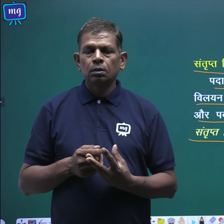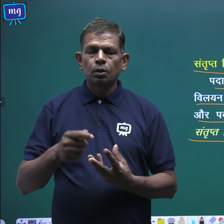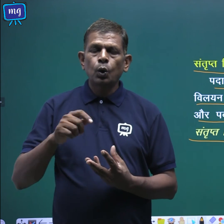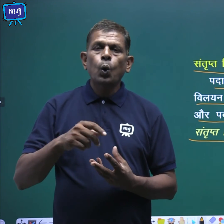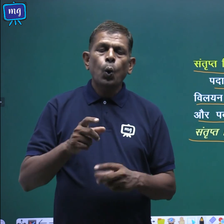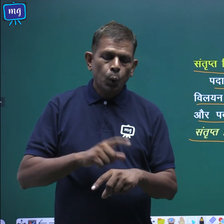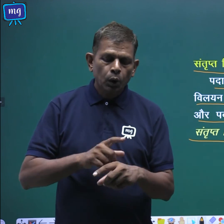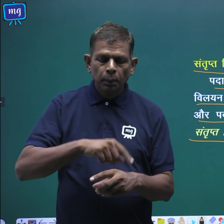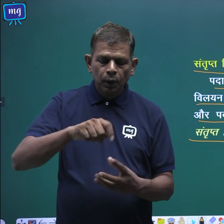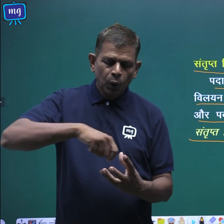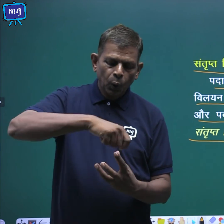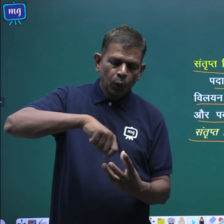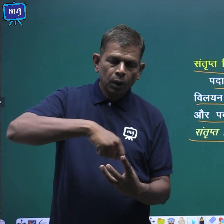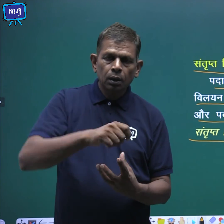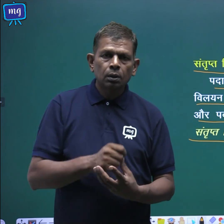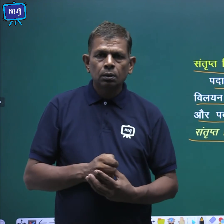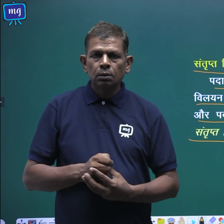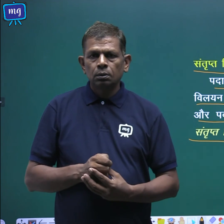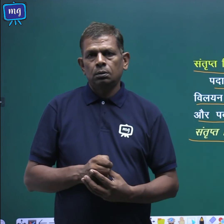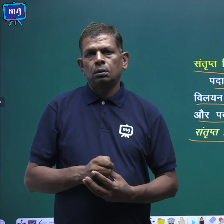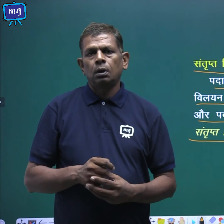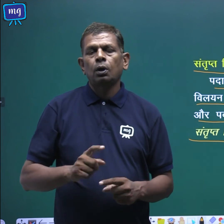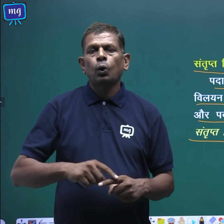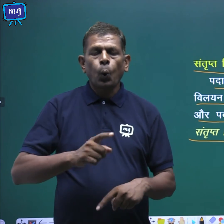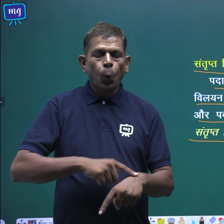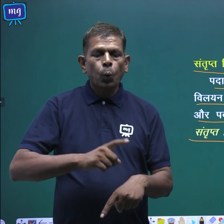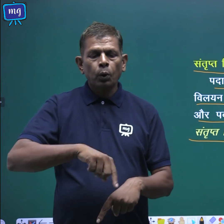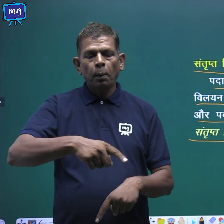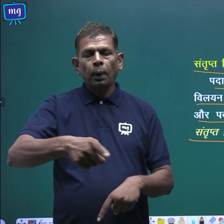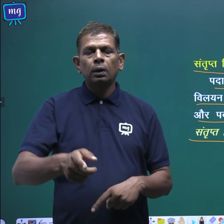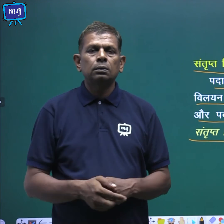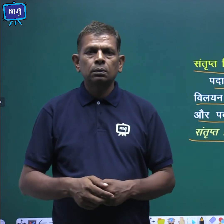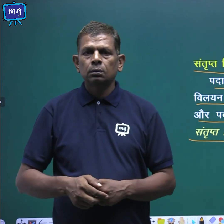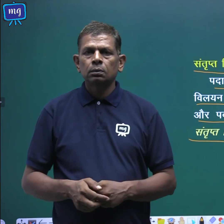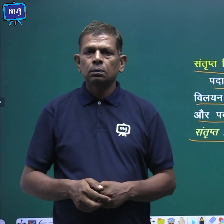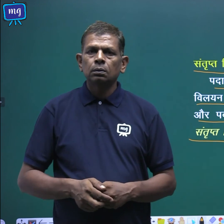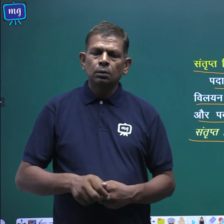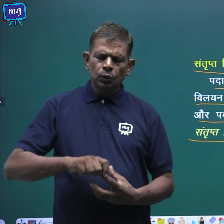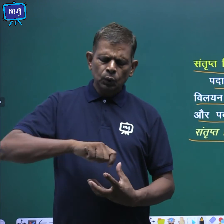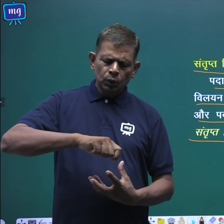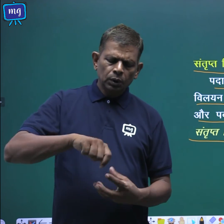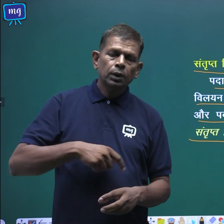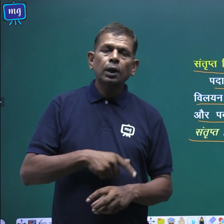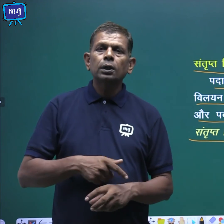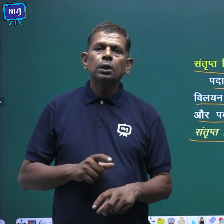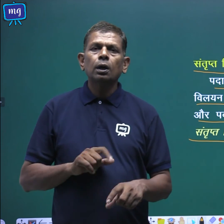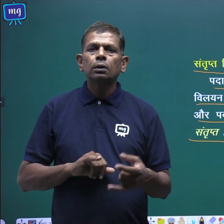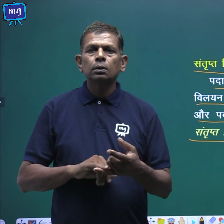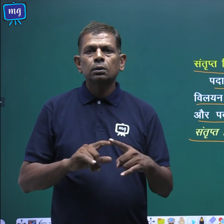तो ये कुछ समय तक तो इसमें घुलेगा, लेकिन कुछ समय के बाद एक ऐसी अवस्था